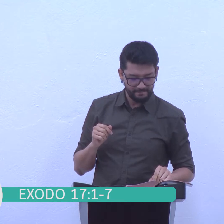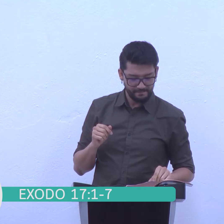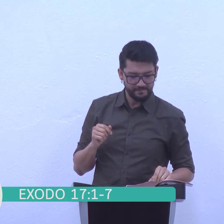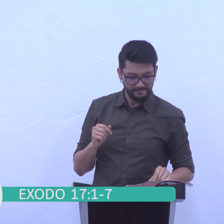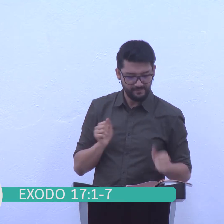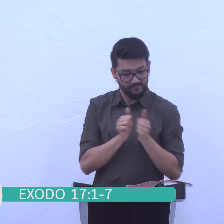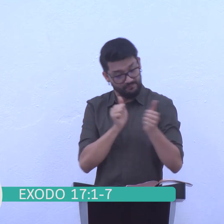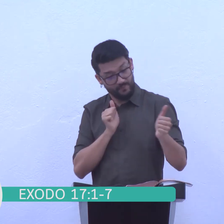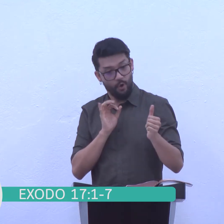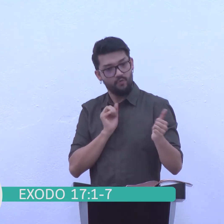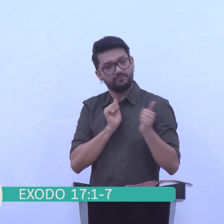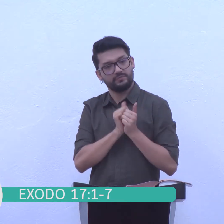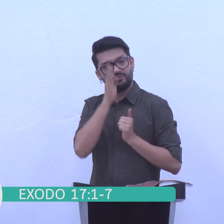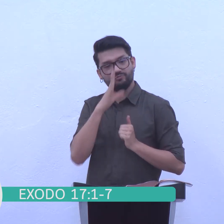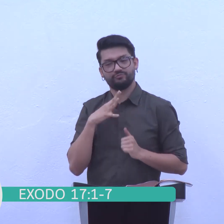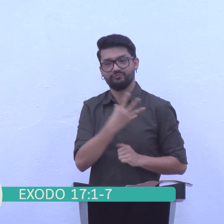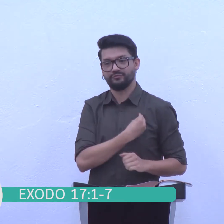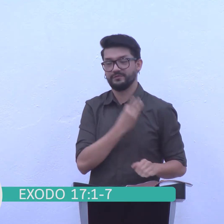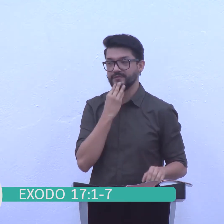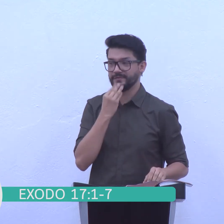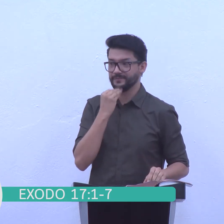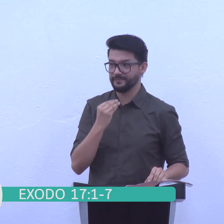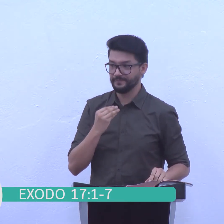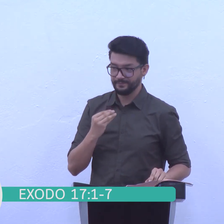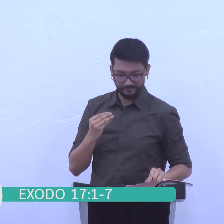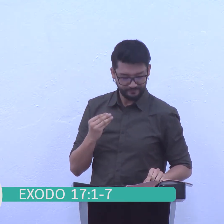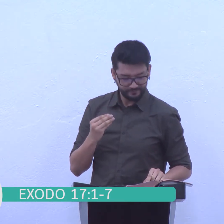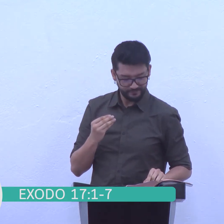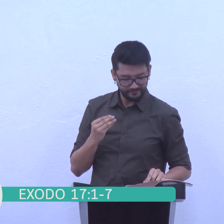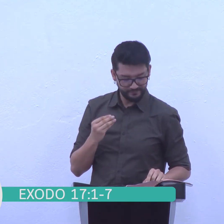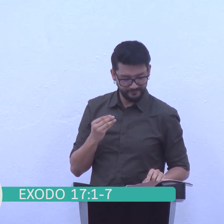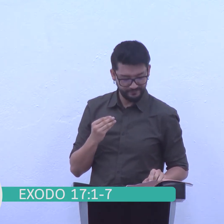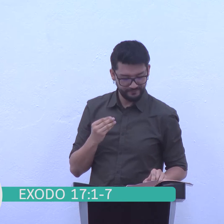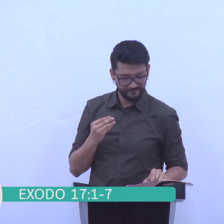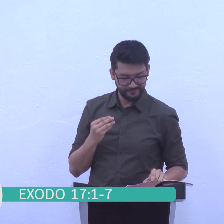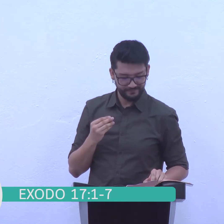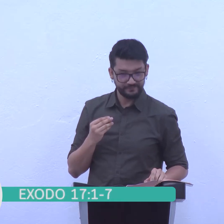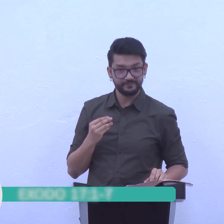y porque tentaron a Jehová diciendo: ¿está pues Jehová entre nosotros o no?